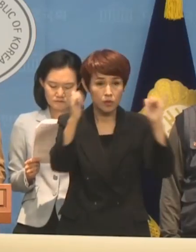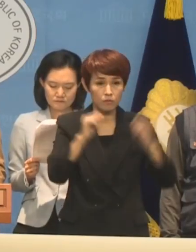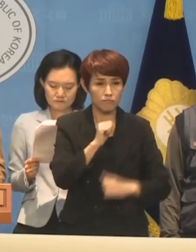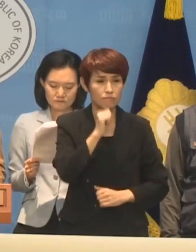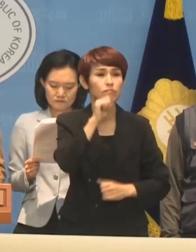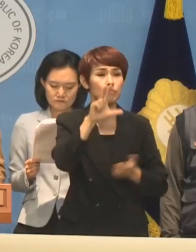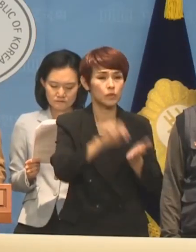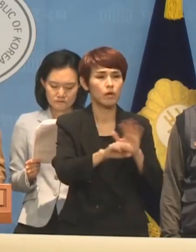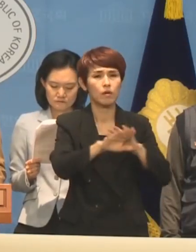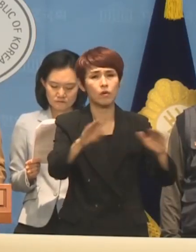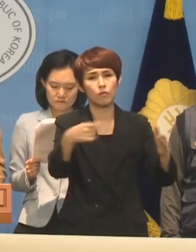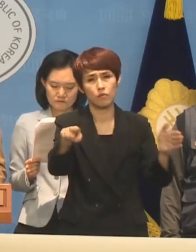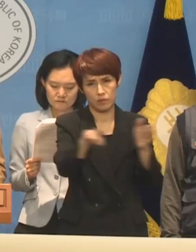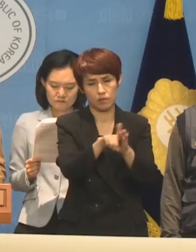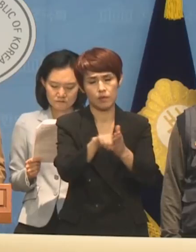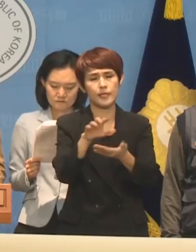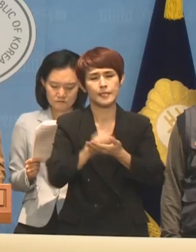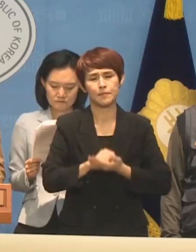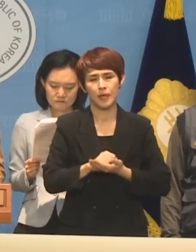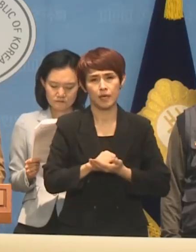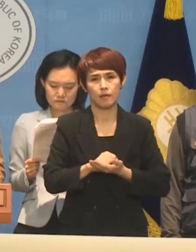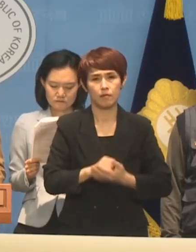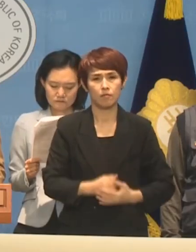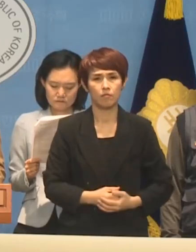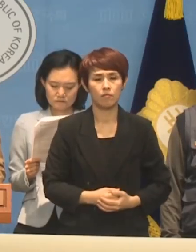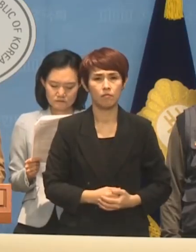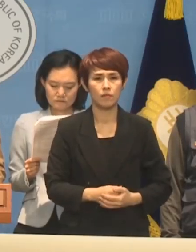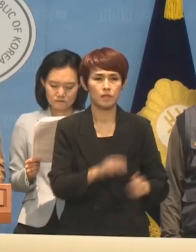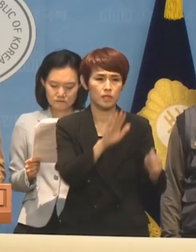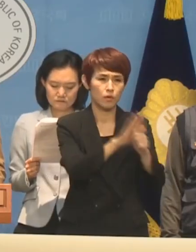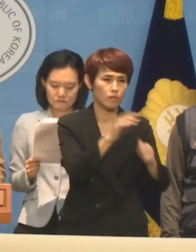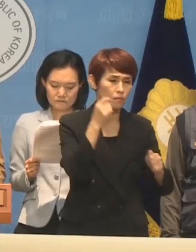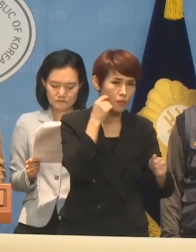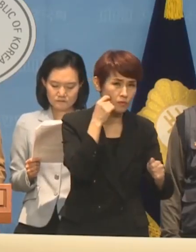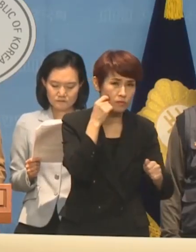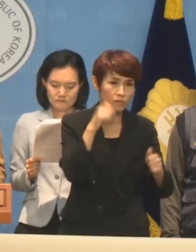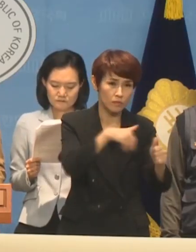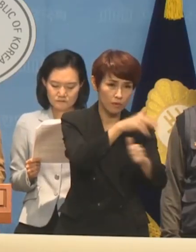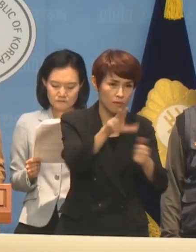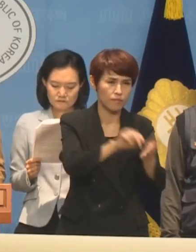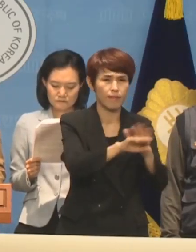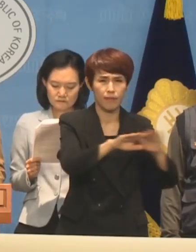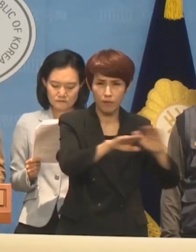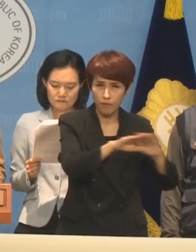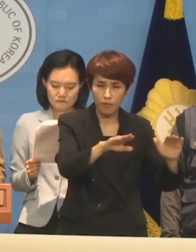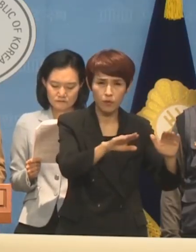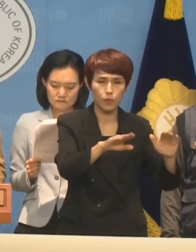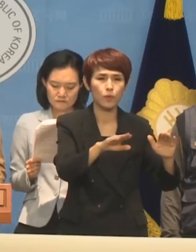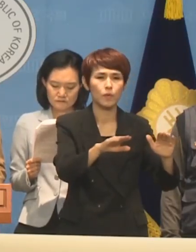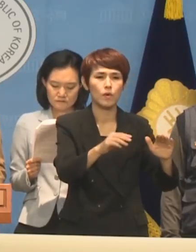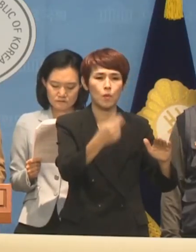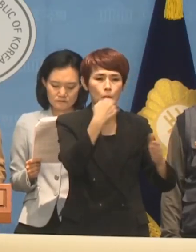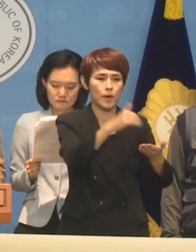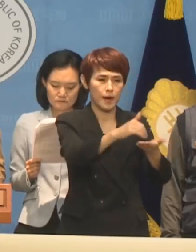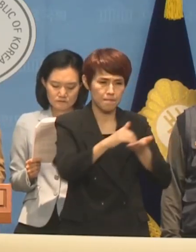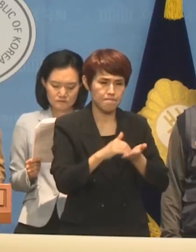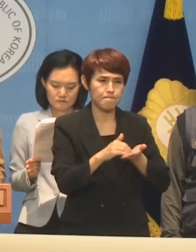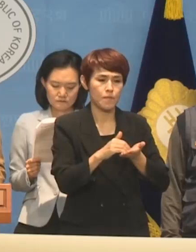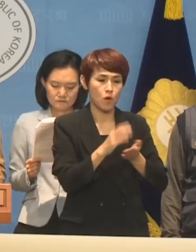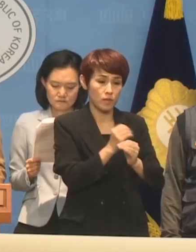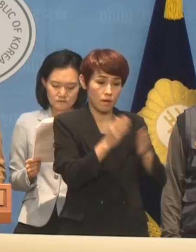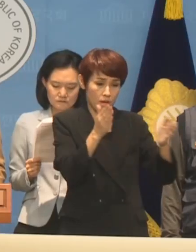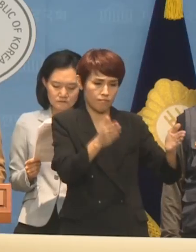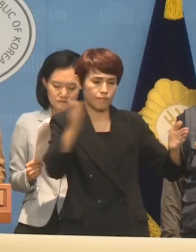해소를 위함입니다. 사각지대 해소와 크레딧을 강화하여 가입 기간을 늘려야 하고 더불어